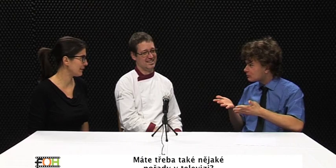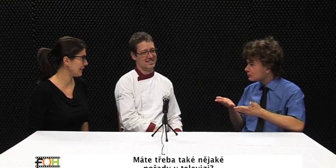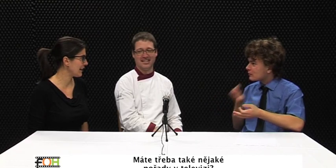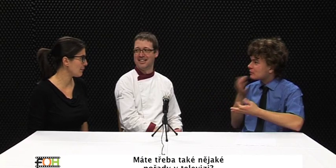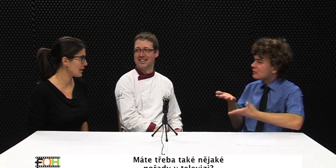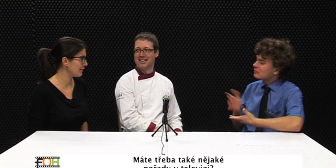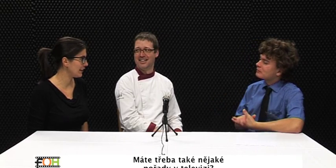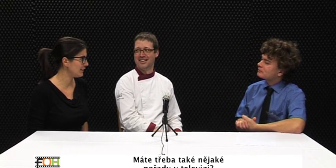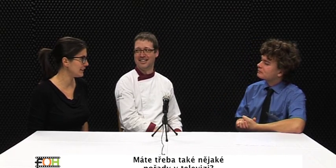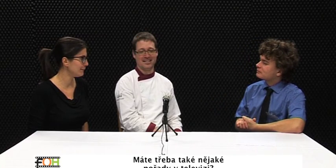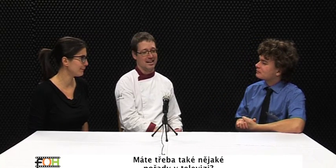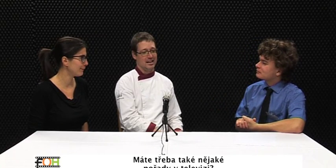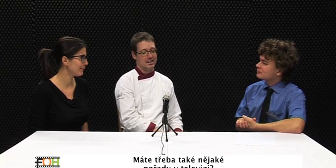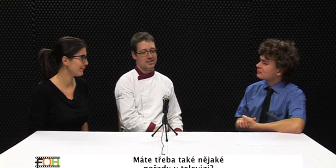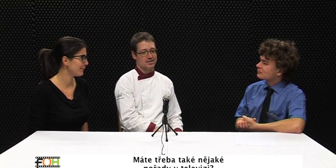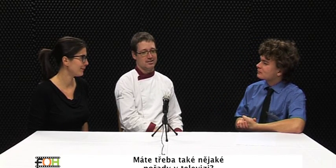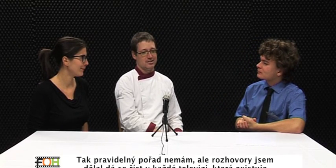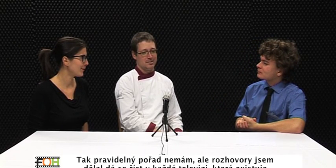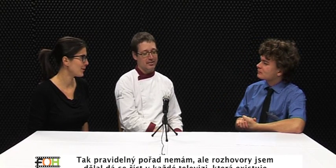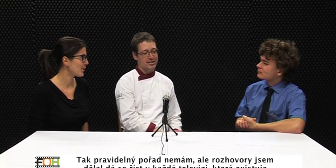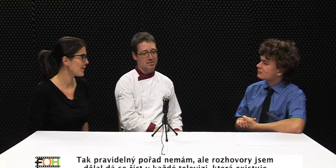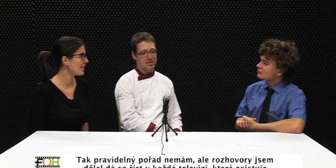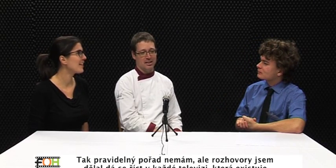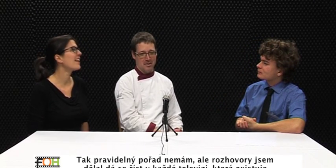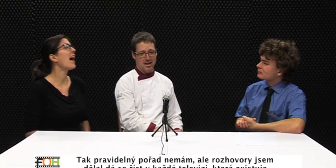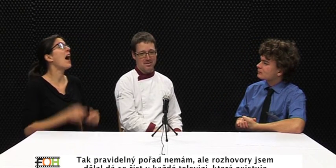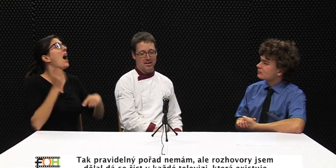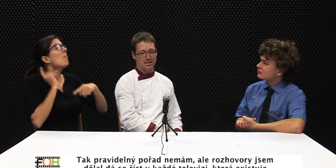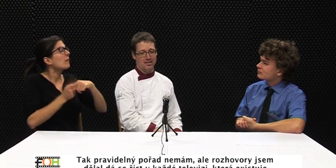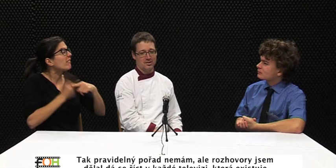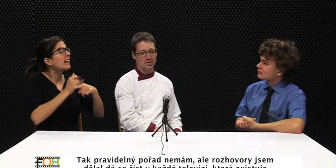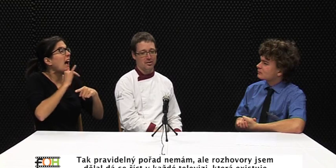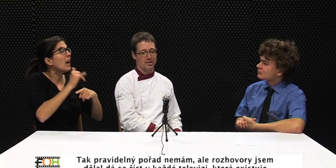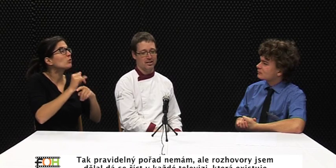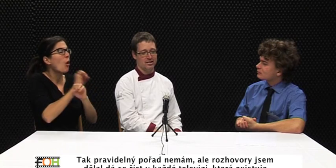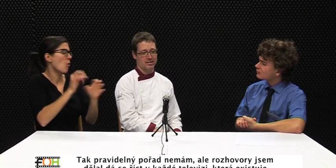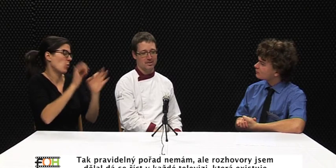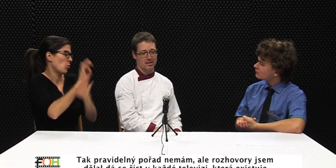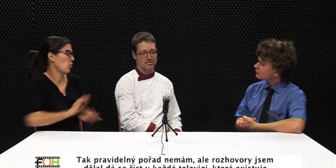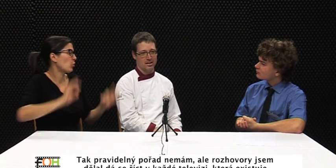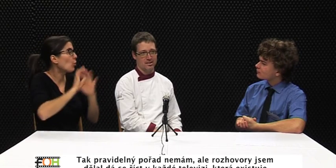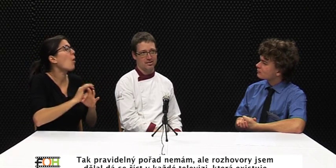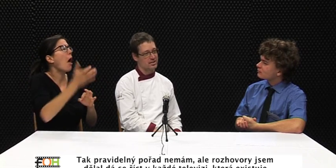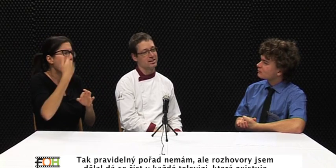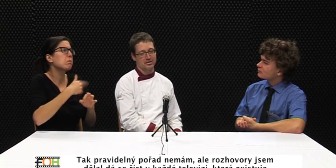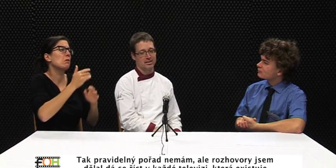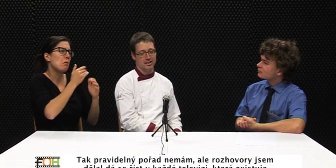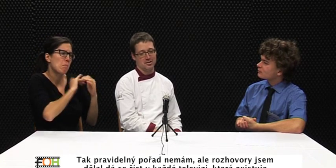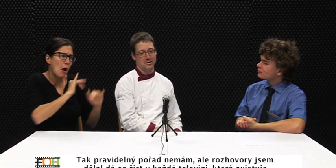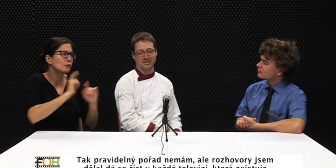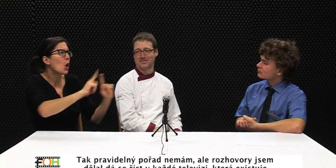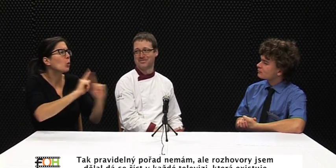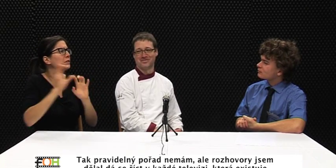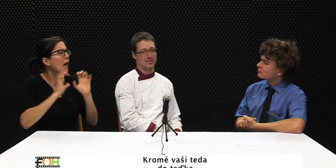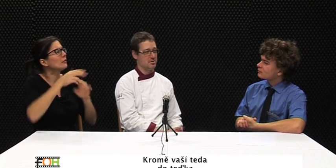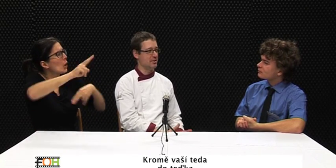Máte třeba taky nějaké pořady v televizi? Pravidelný pořad nemám, ale rozhovory jsem dělal, dá se říct, v každé televizi, která